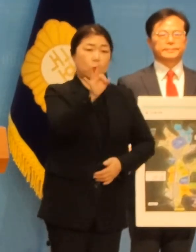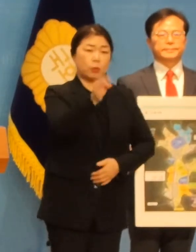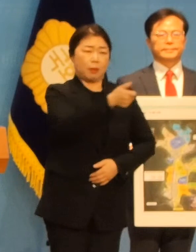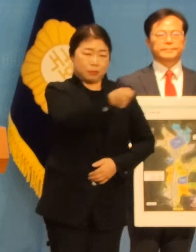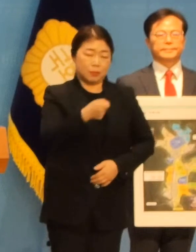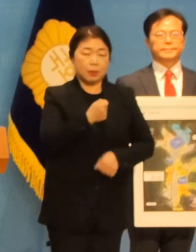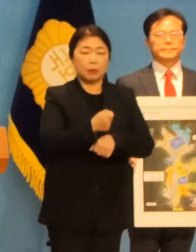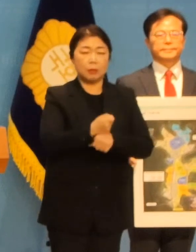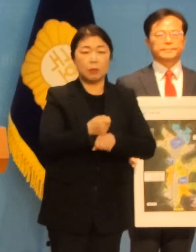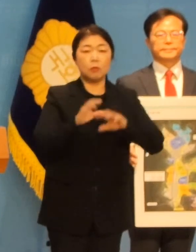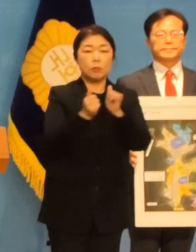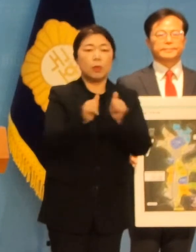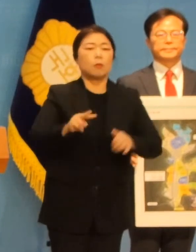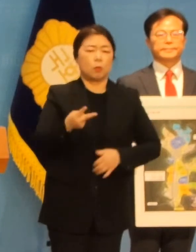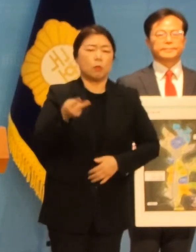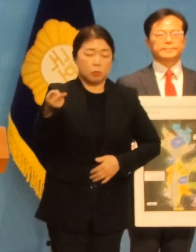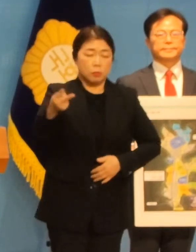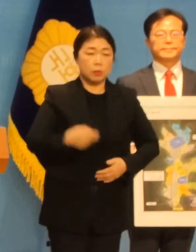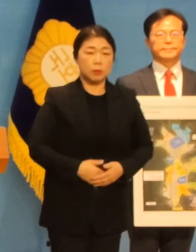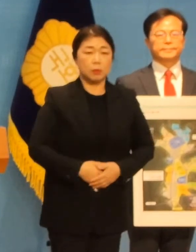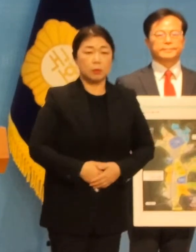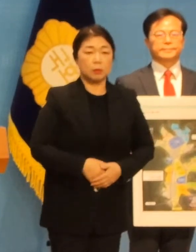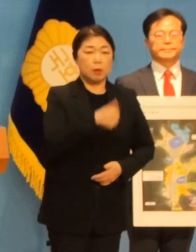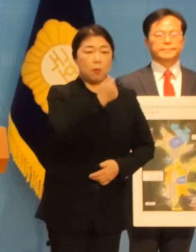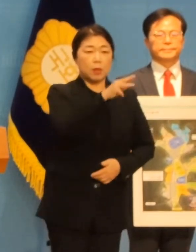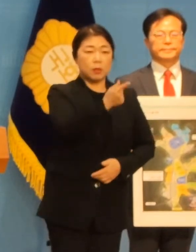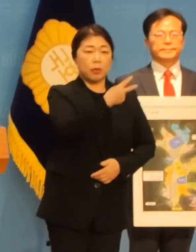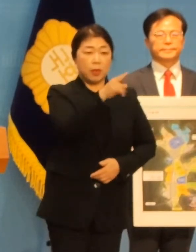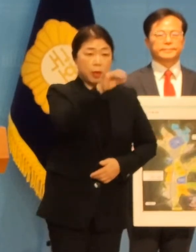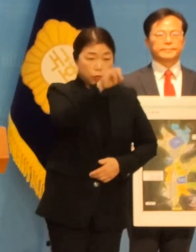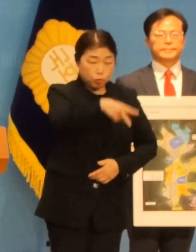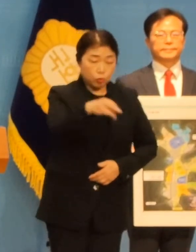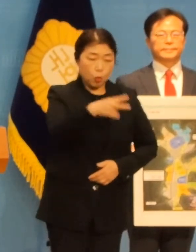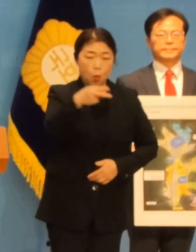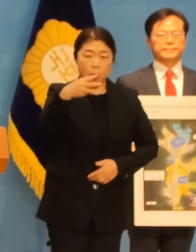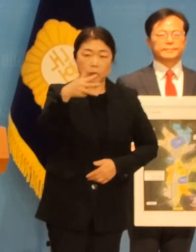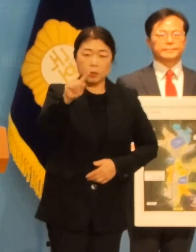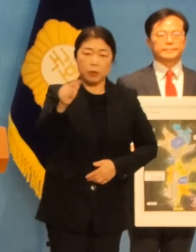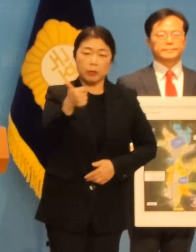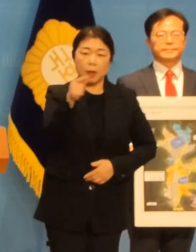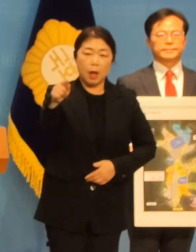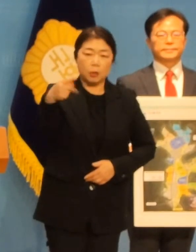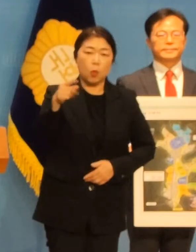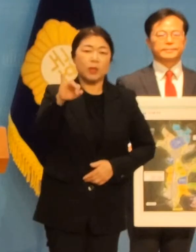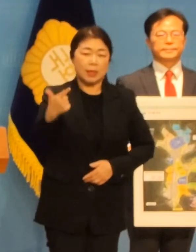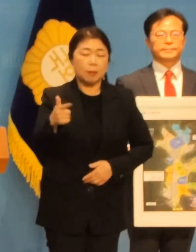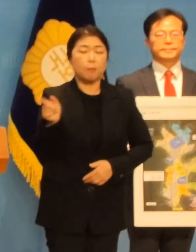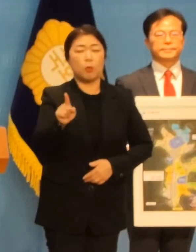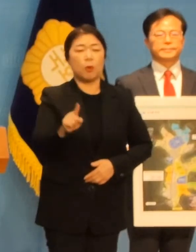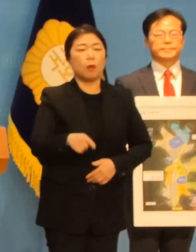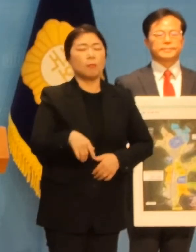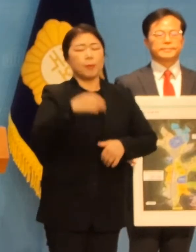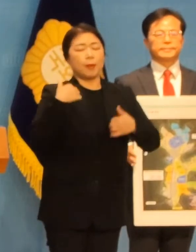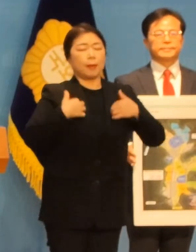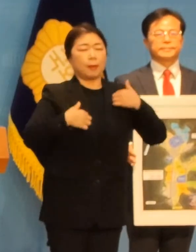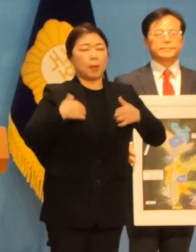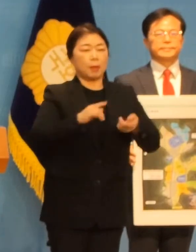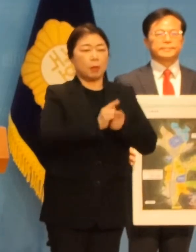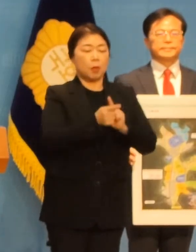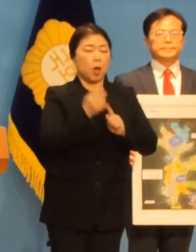돌려드리는 것. 화천대유 천화동인의 뜻을 많은 분들이 아실 겁니다. 천하의 즐거움을 서로 나눈다는